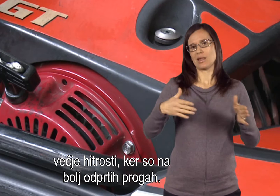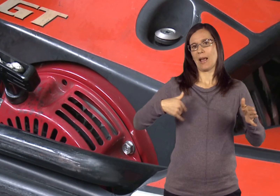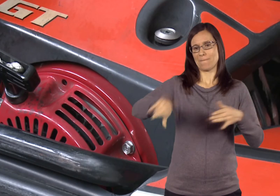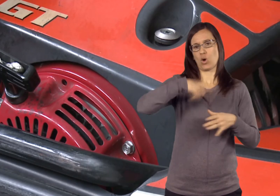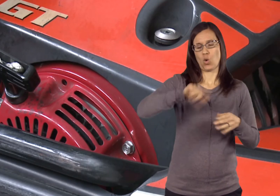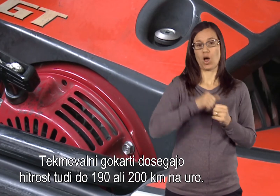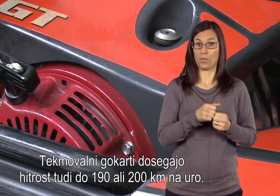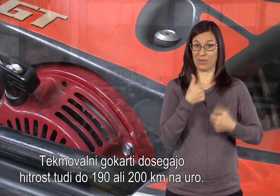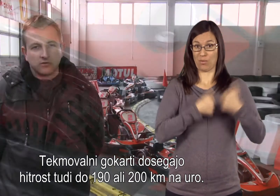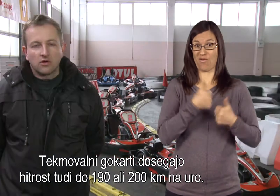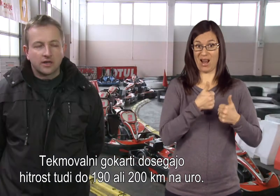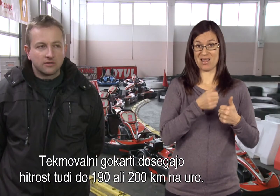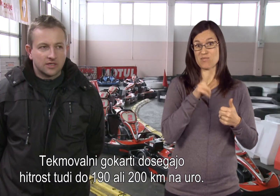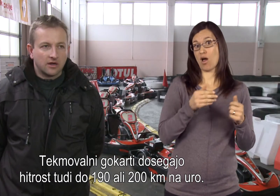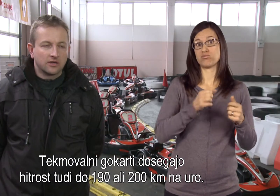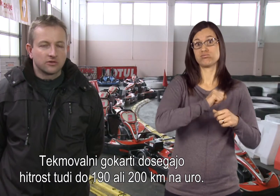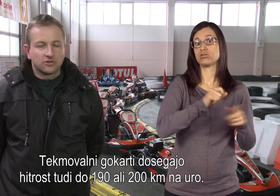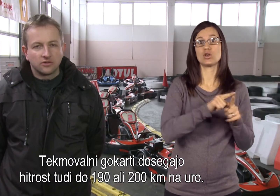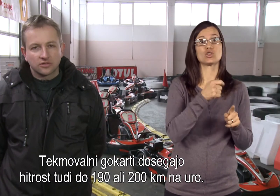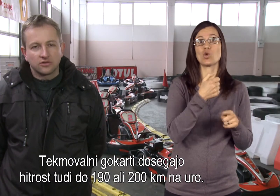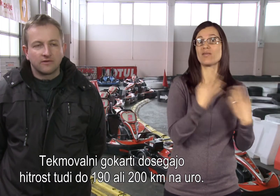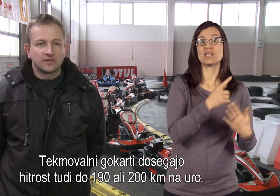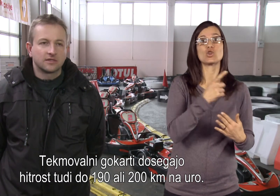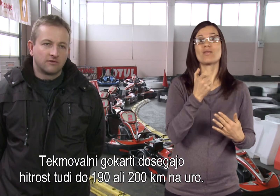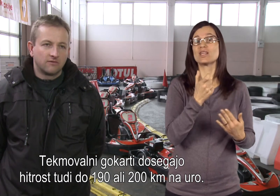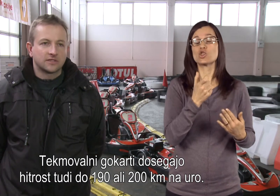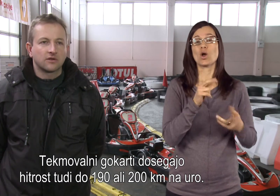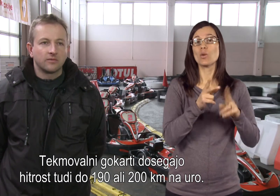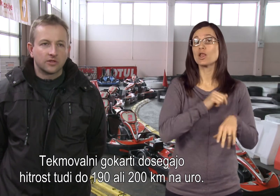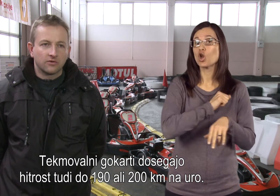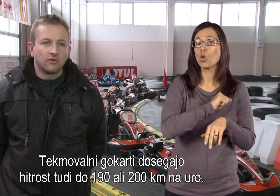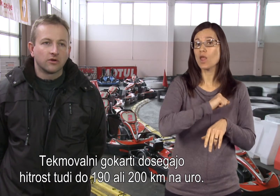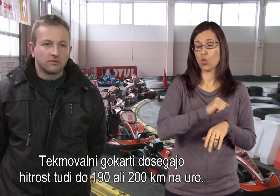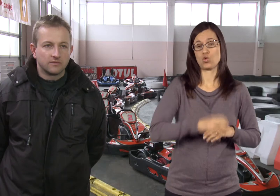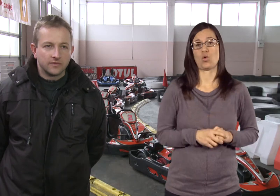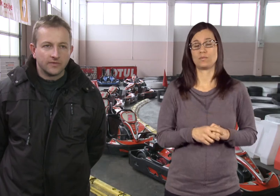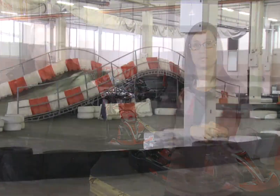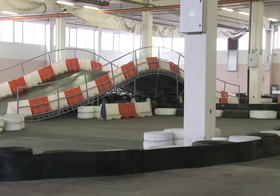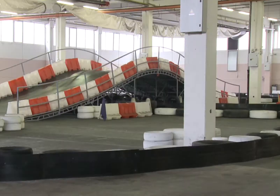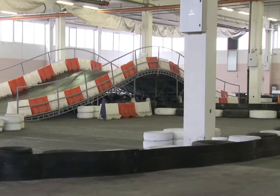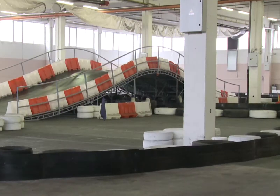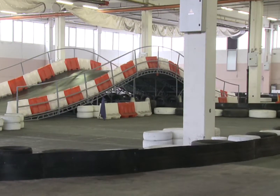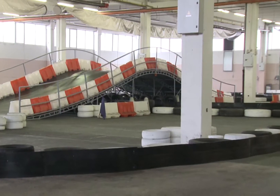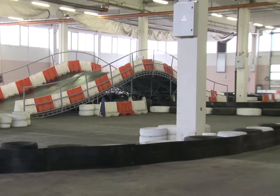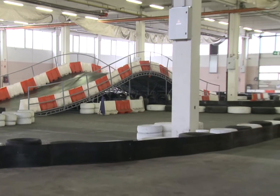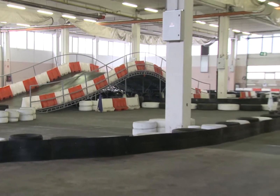progah. Tekmovalni go-kardi dosegajo hitrost tudi do 190 do 200 km/h.